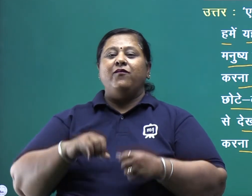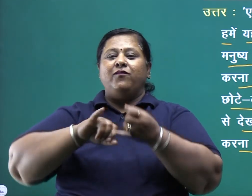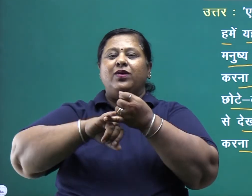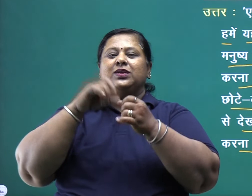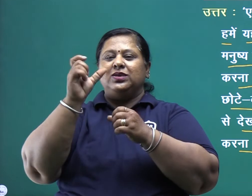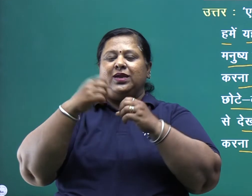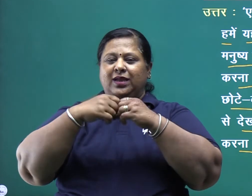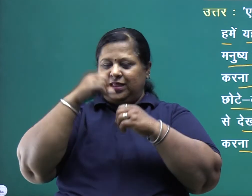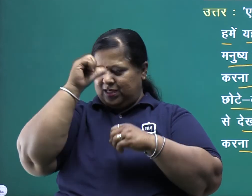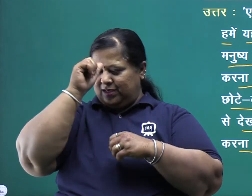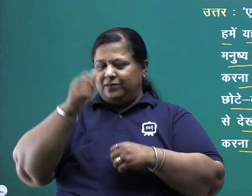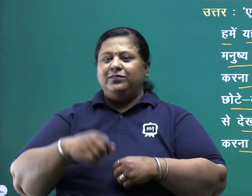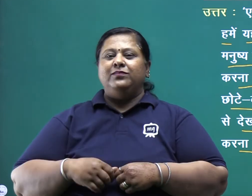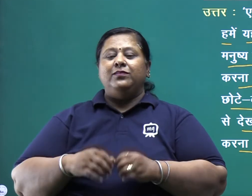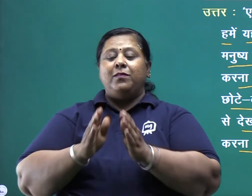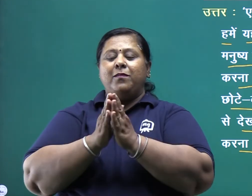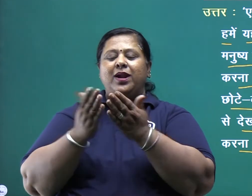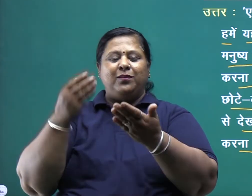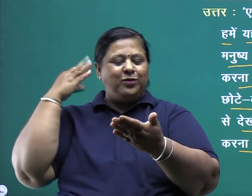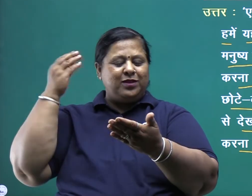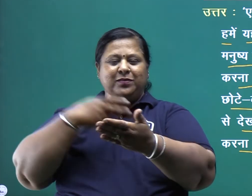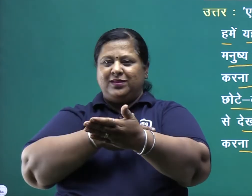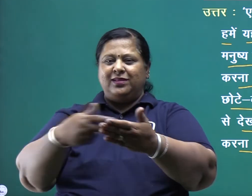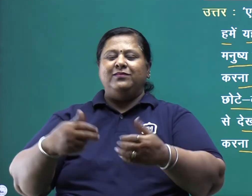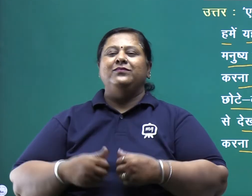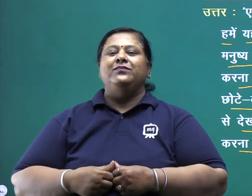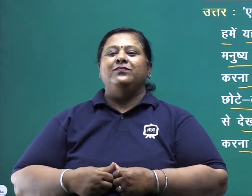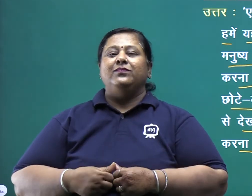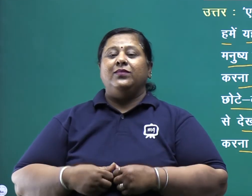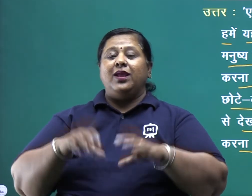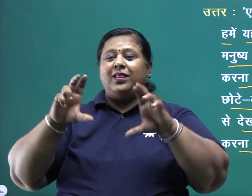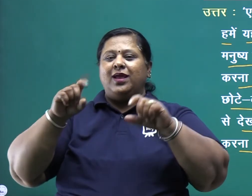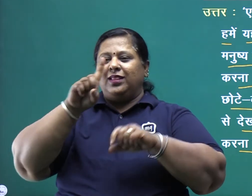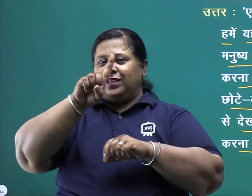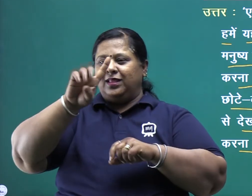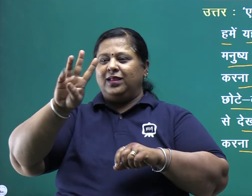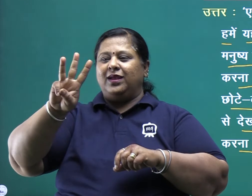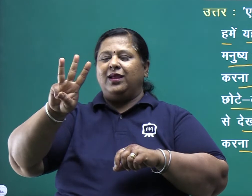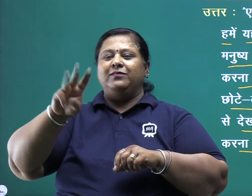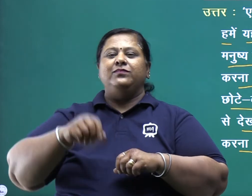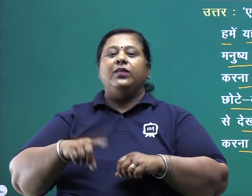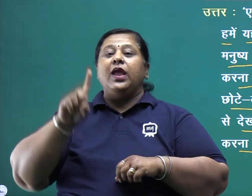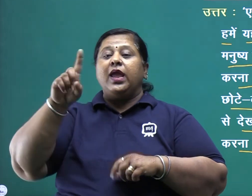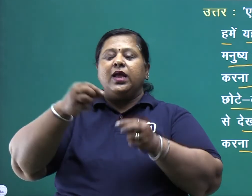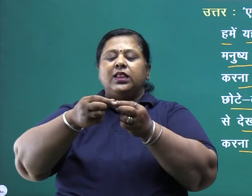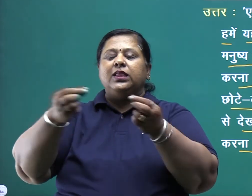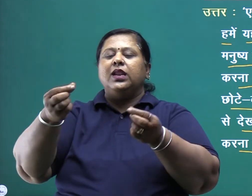हिंदी पाठ्य पुस्तक वसंत के अध्याय 13 1-3